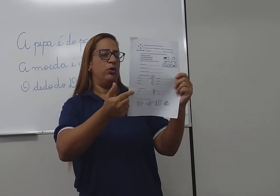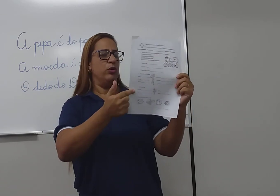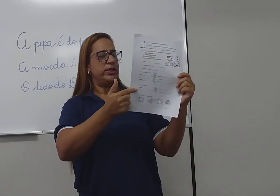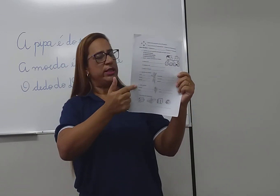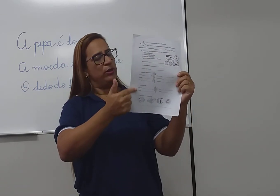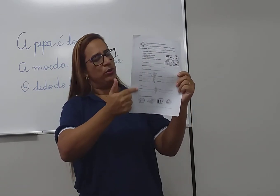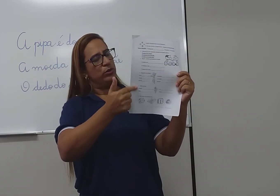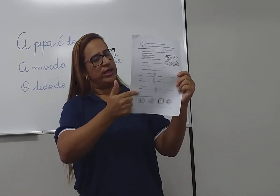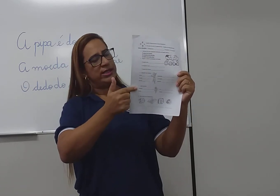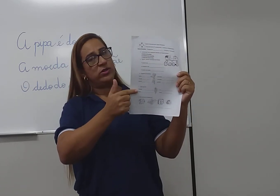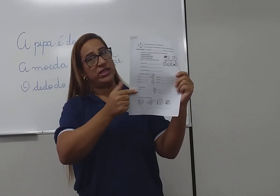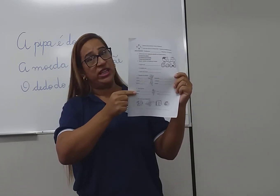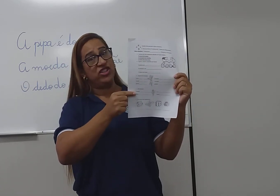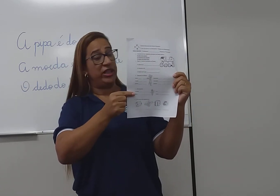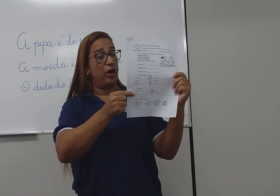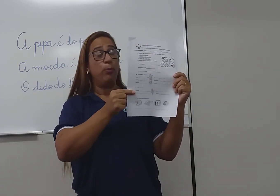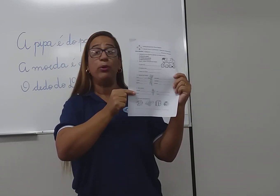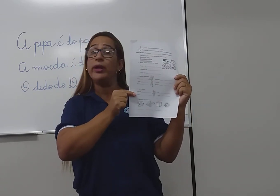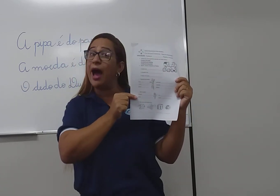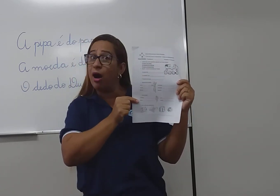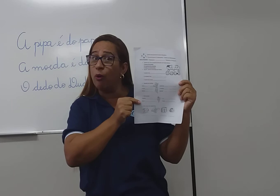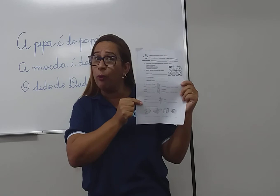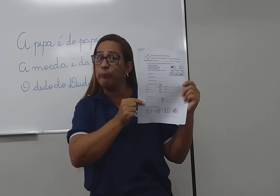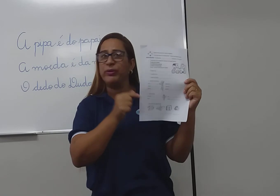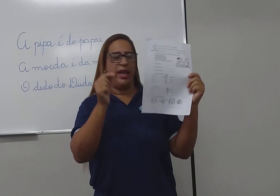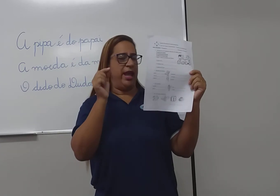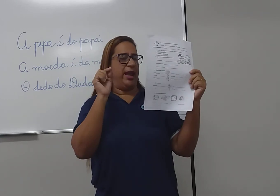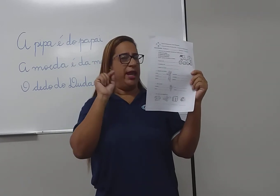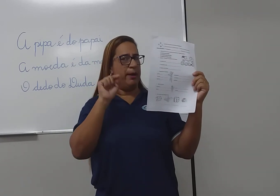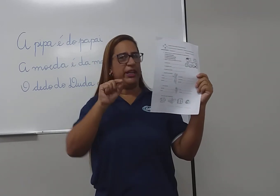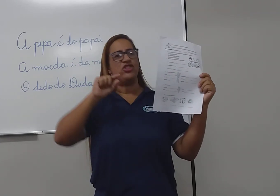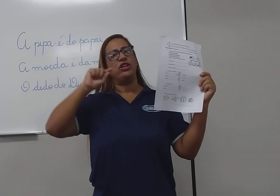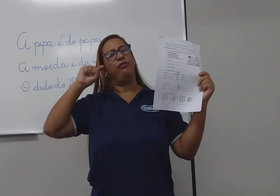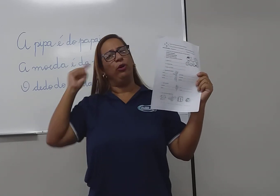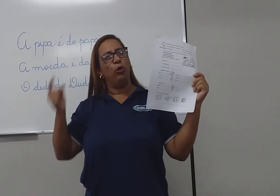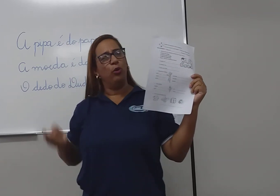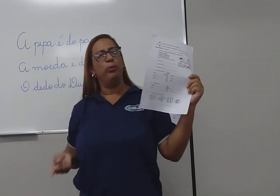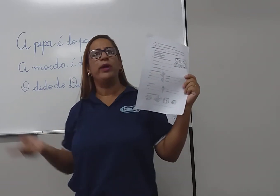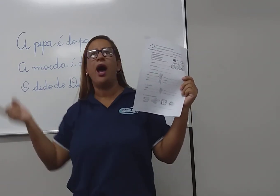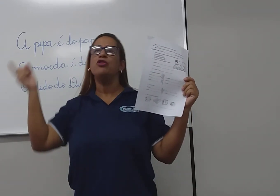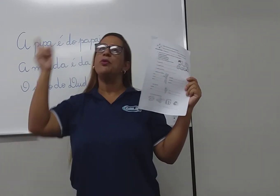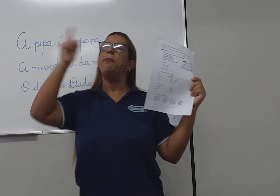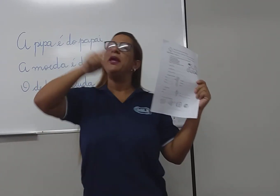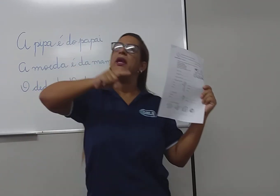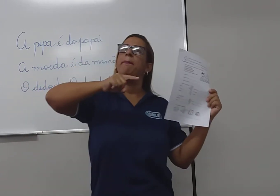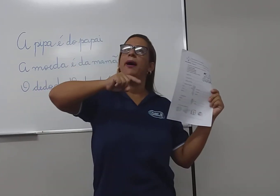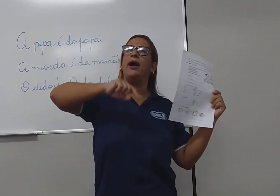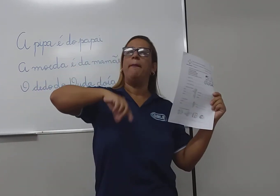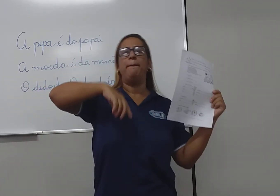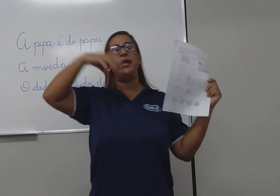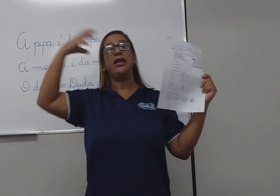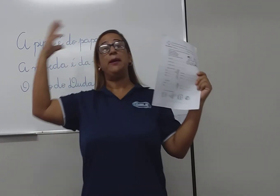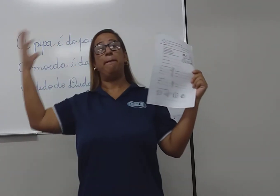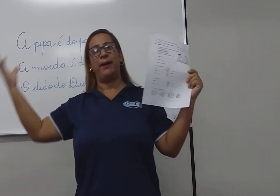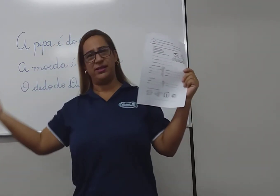O exercício seguinte é de o plural. Lembra que a tia falou o plural de pipa? Pipas,